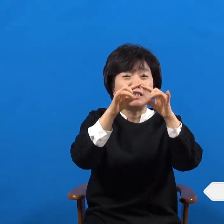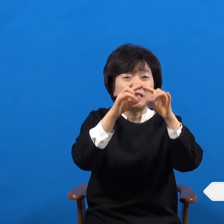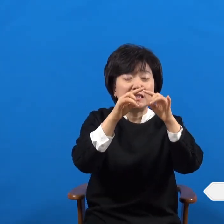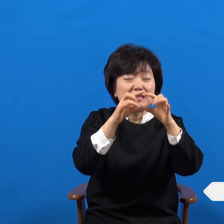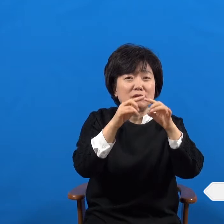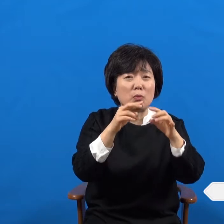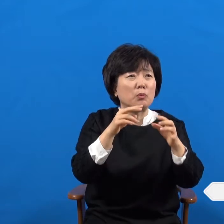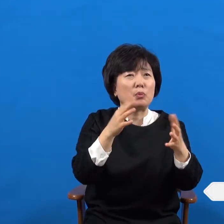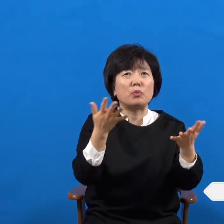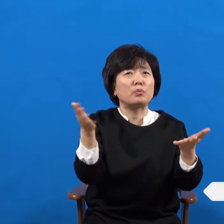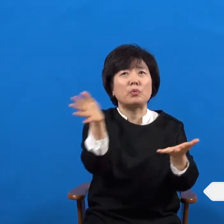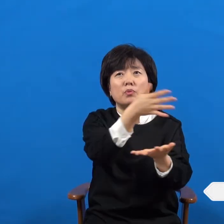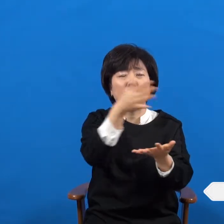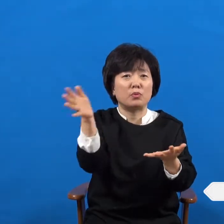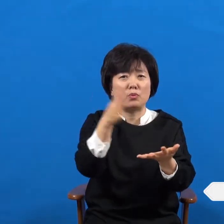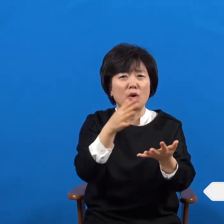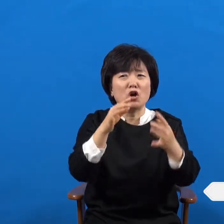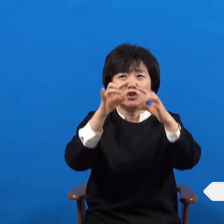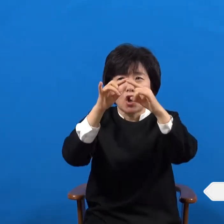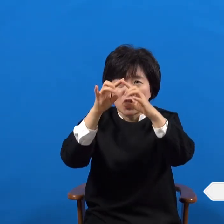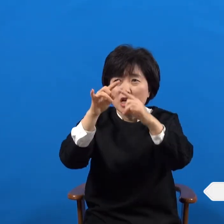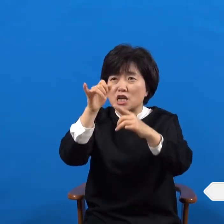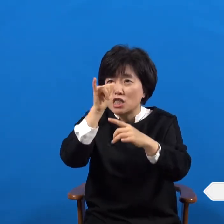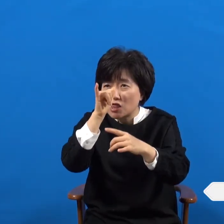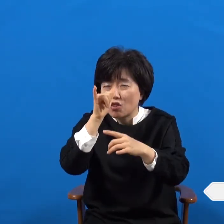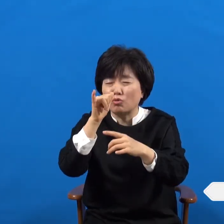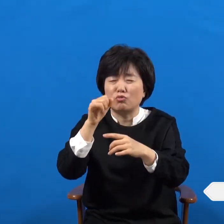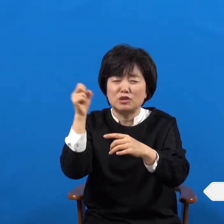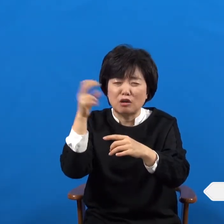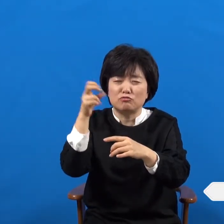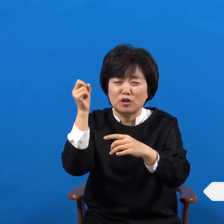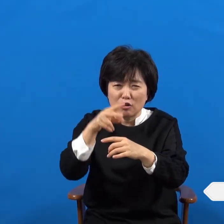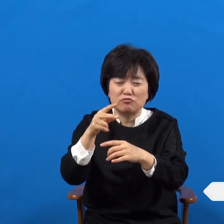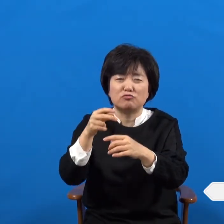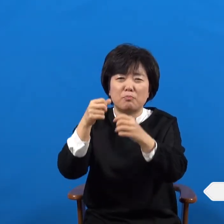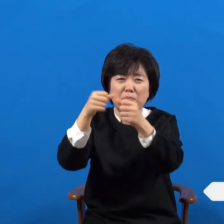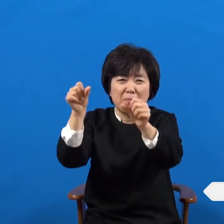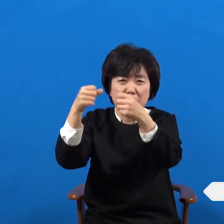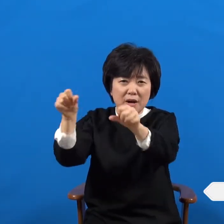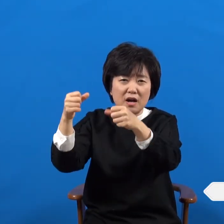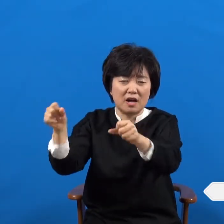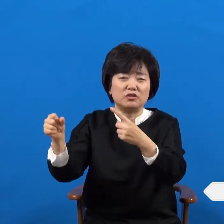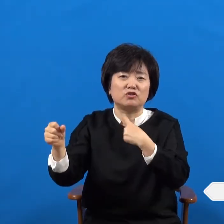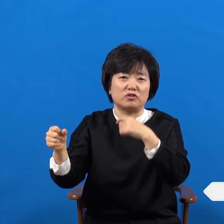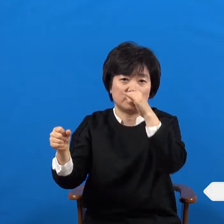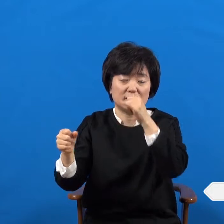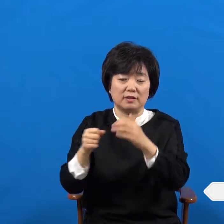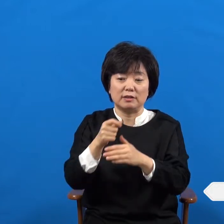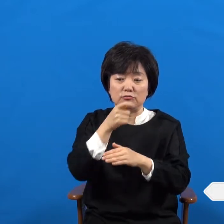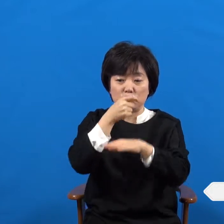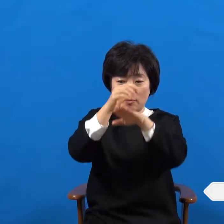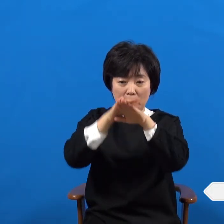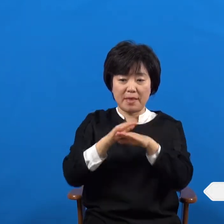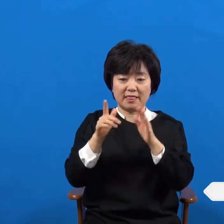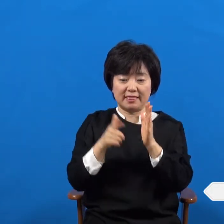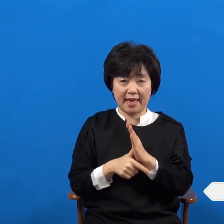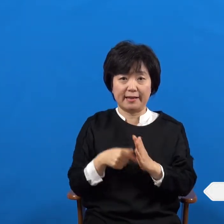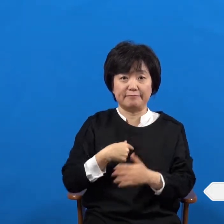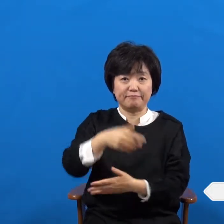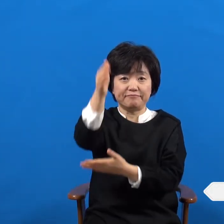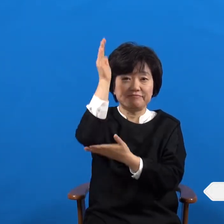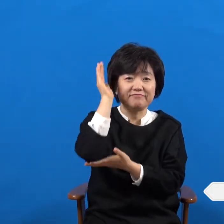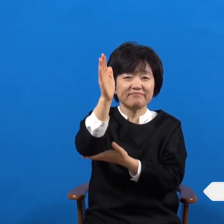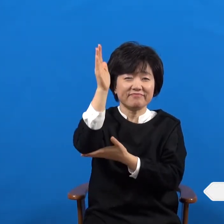전기가 들어오는 곳도 자주 전기가 나가던 시절이었습니다. 그런데 수요 저녁 예배 때 설교를